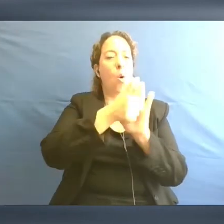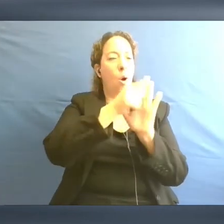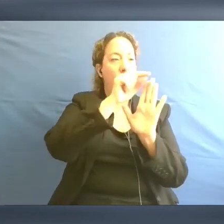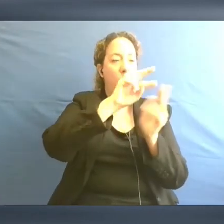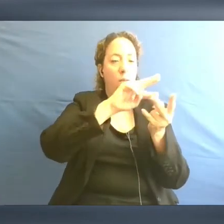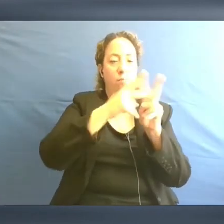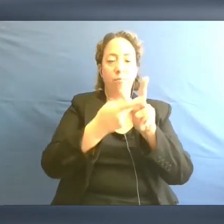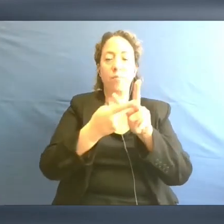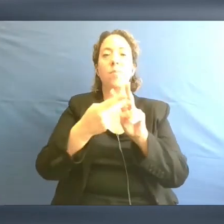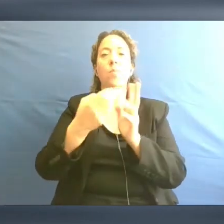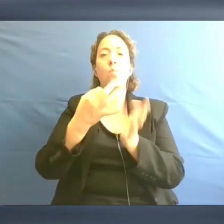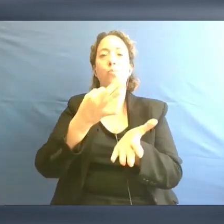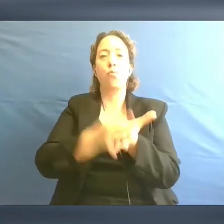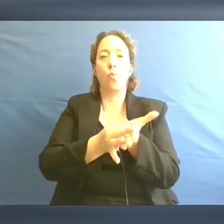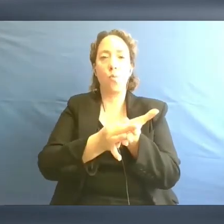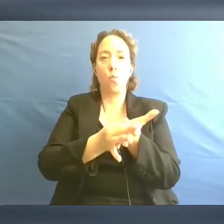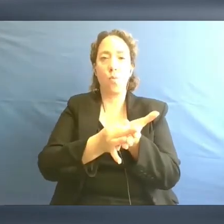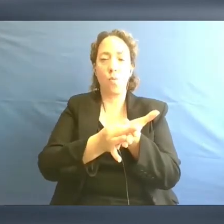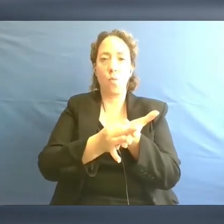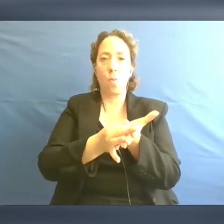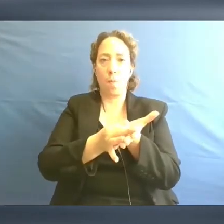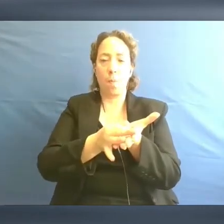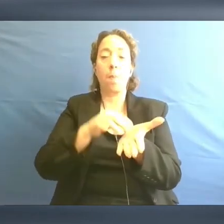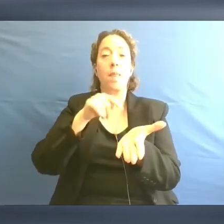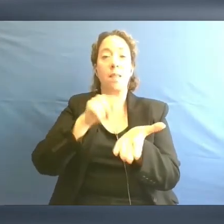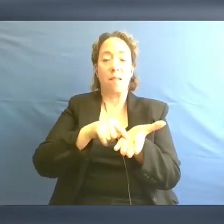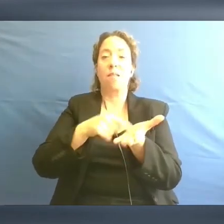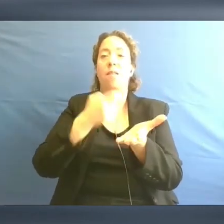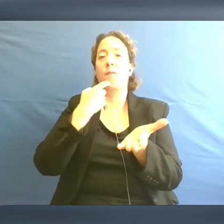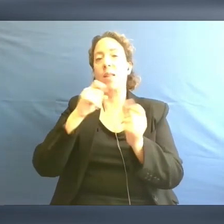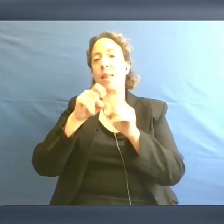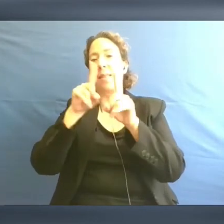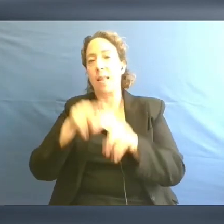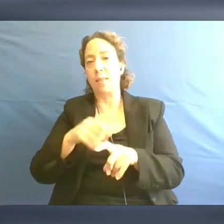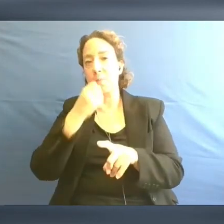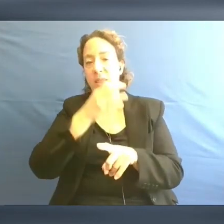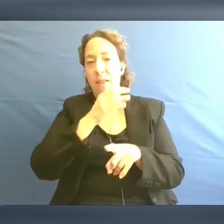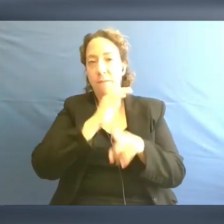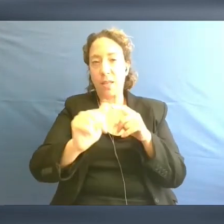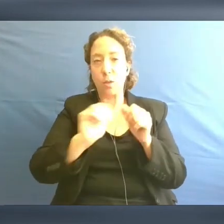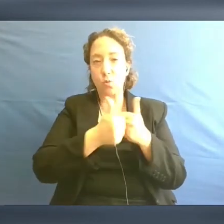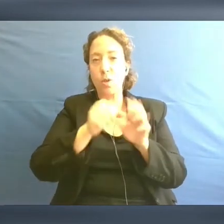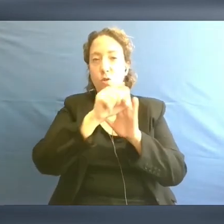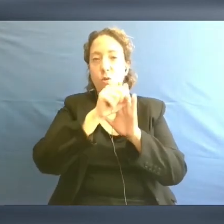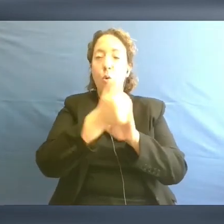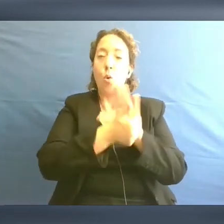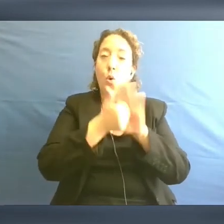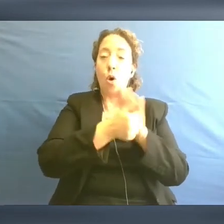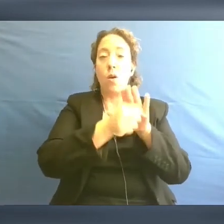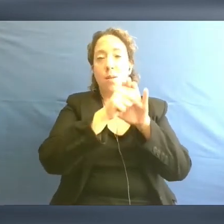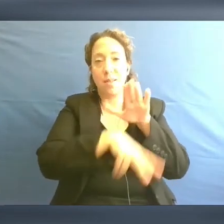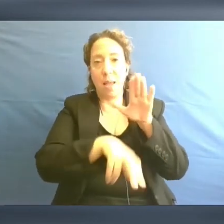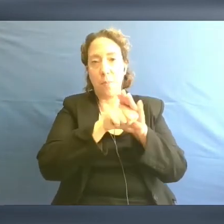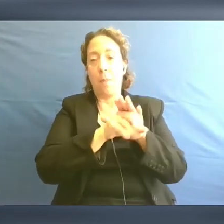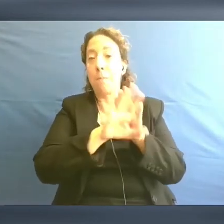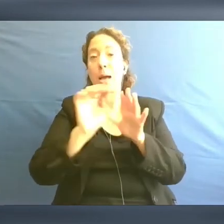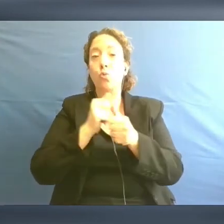coup, ça permet de vérifier que les tests sont bien faits en fonction du rôle sémantique et non pas en fonction de l'élément,